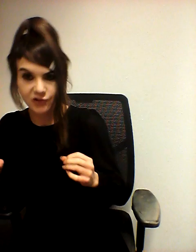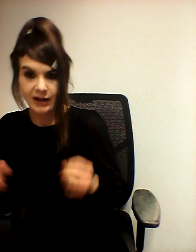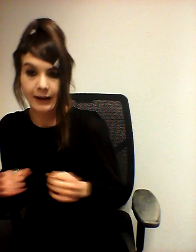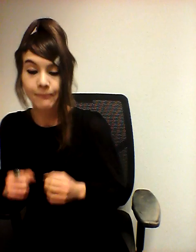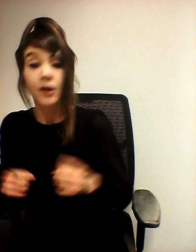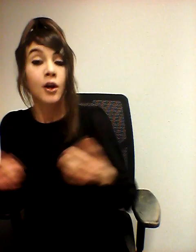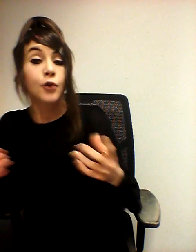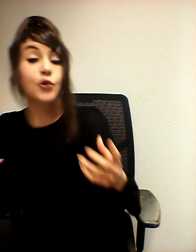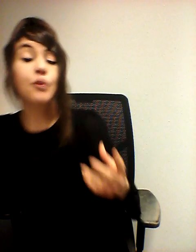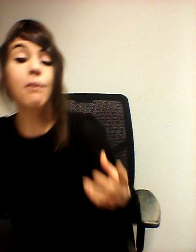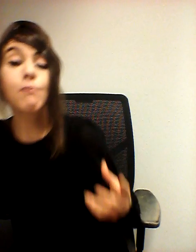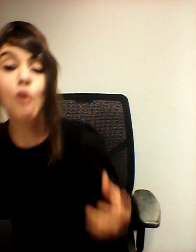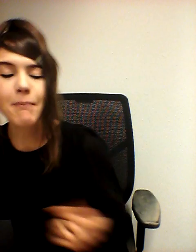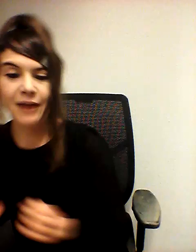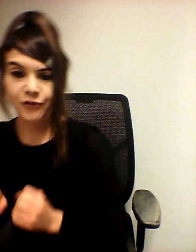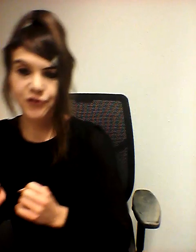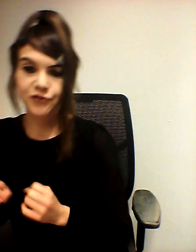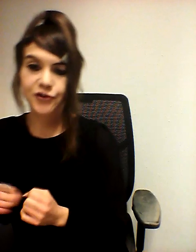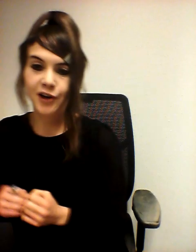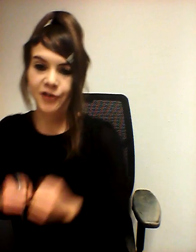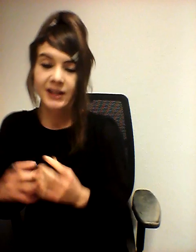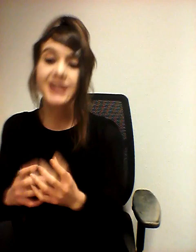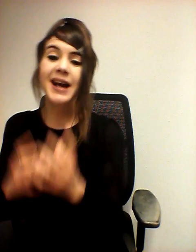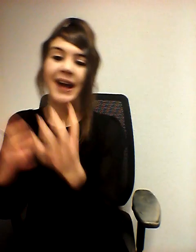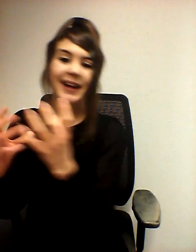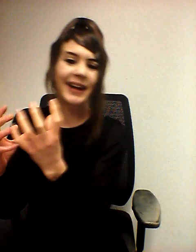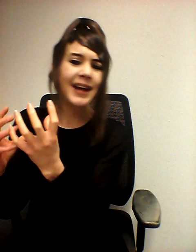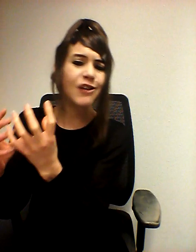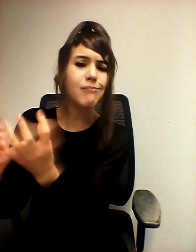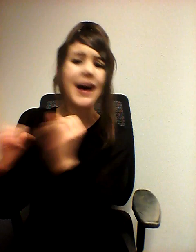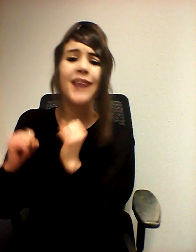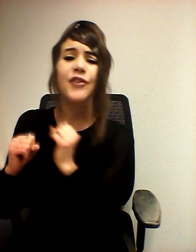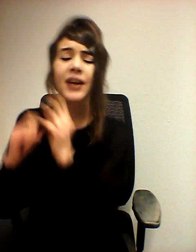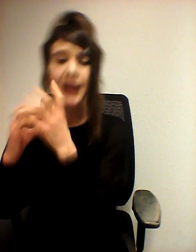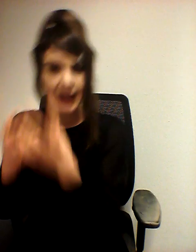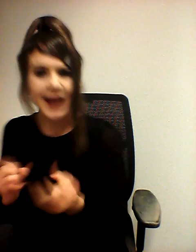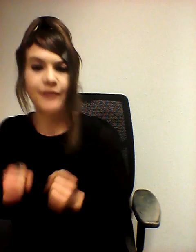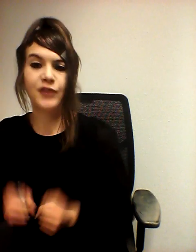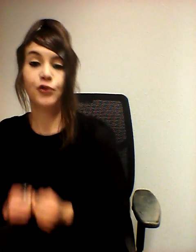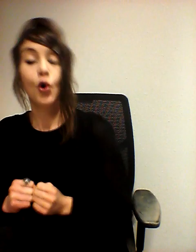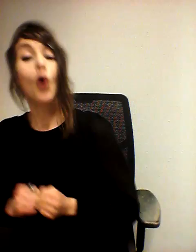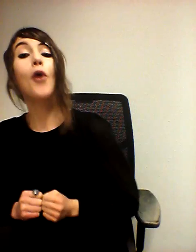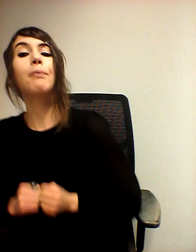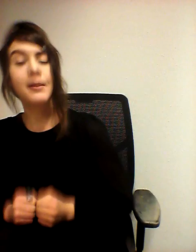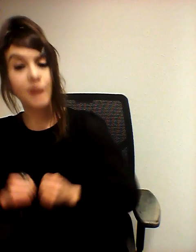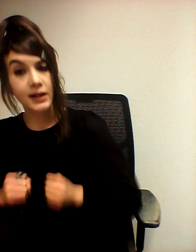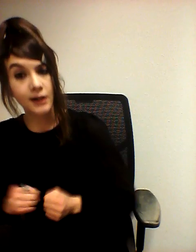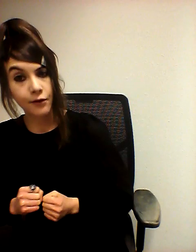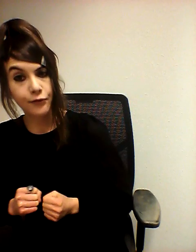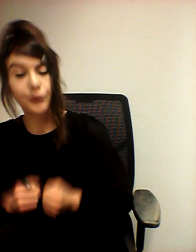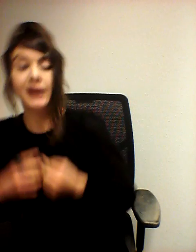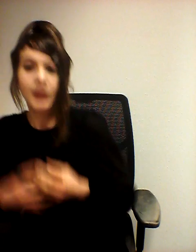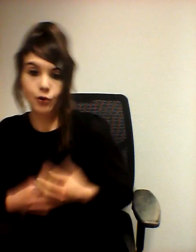spiercellen. Dus op het moment dat jij regelmatig eiwitten opneemt in jouw voeding, en